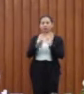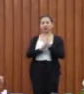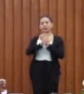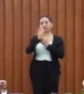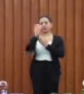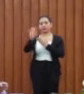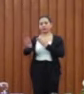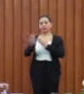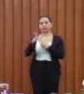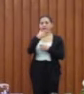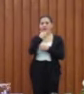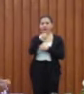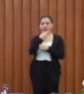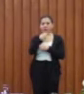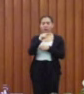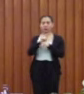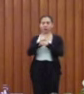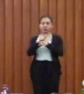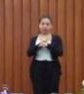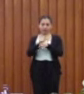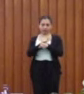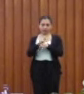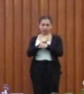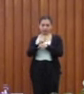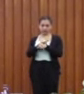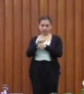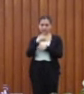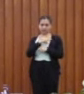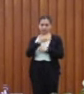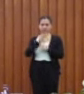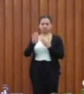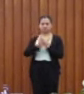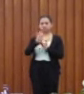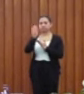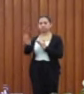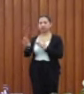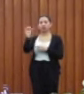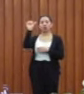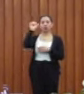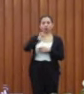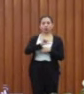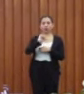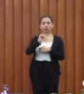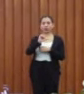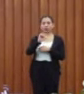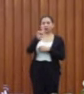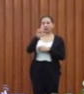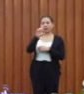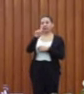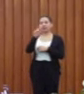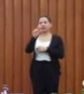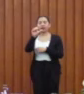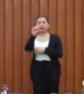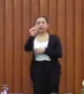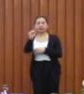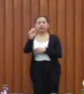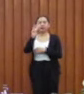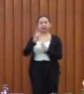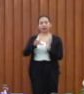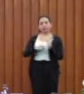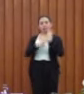El día de hoy, letra S, Data Cívica, nos presentan dos iniciativas que son muy